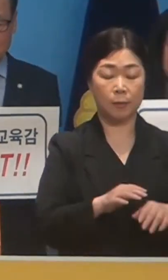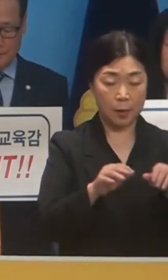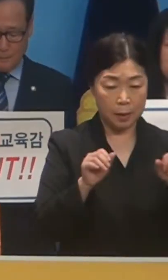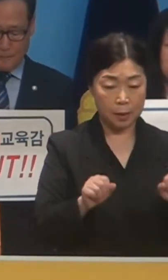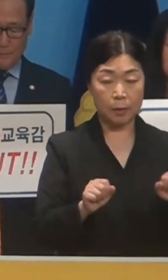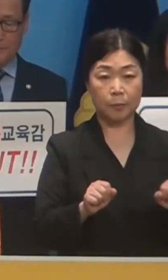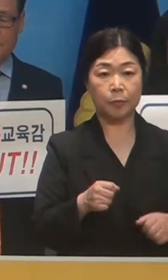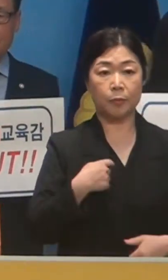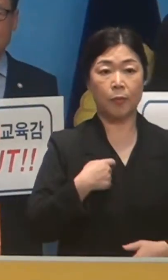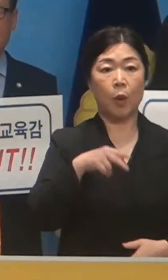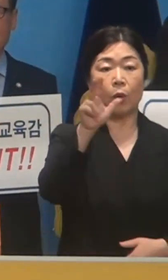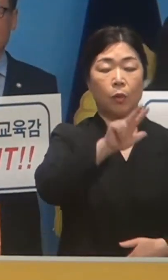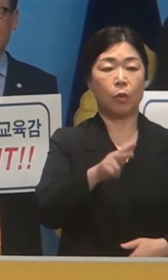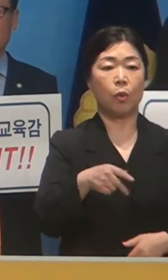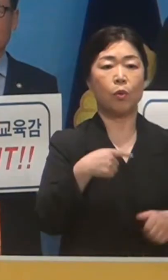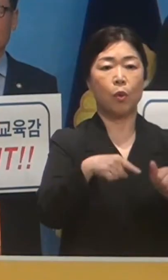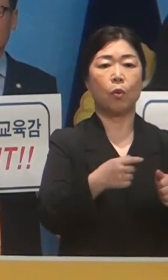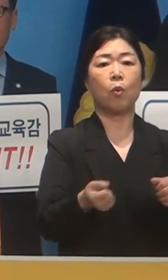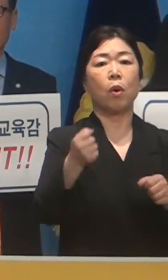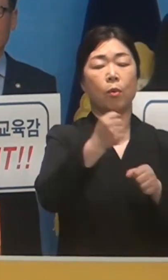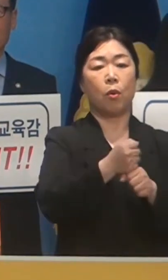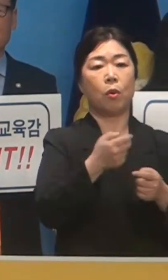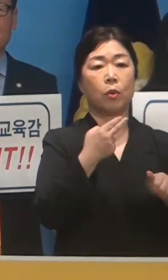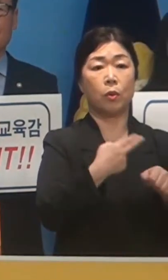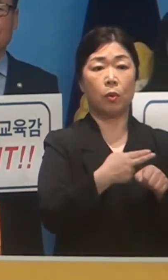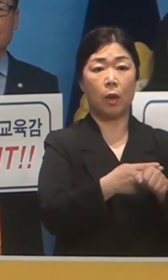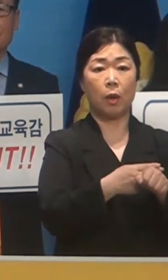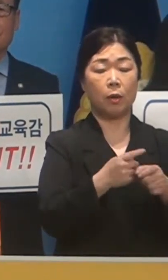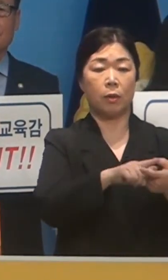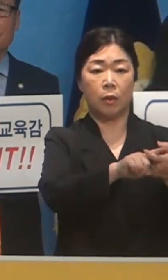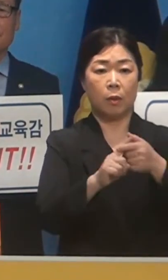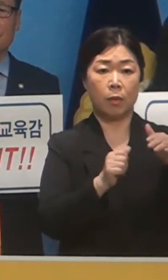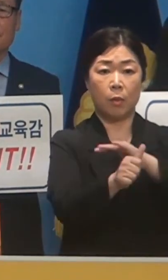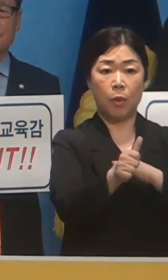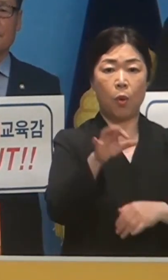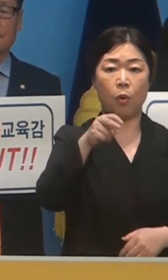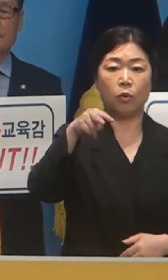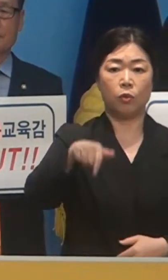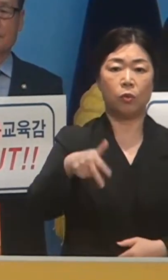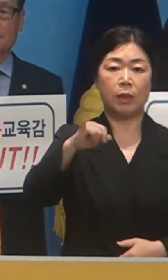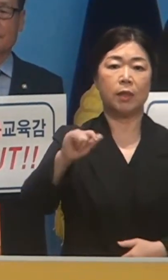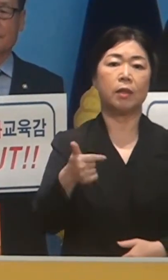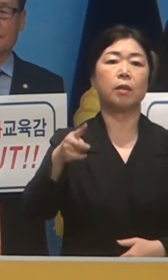안녕하세요. 저는 전국교육회복교사연합 대표 육진경입니다.